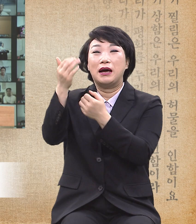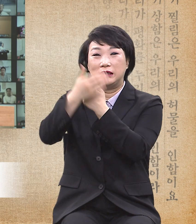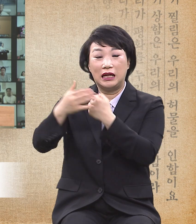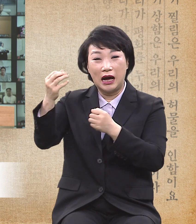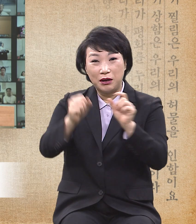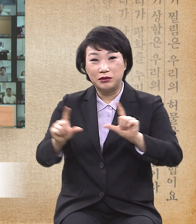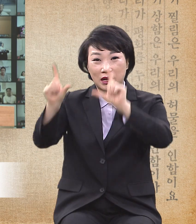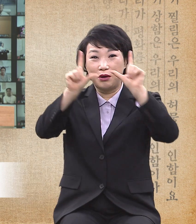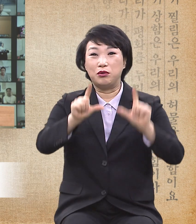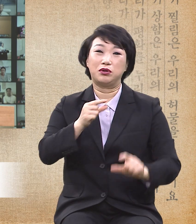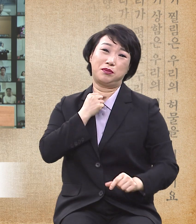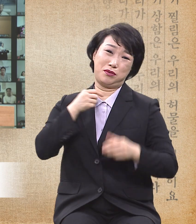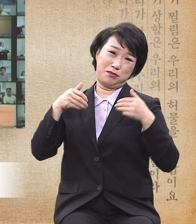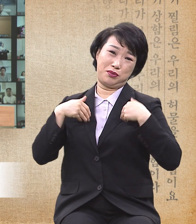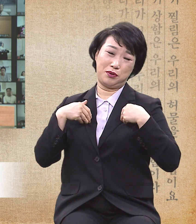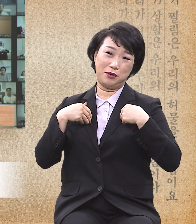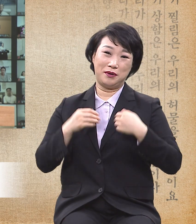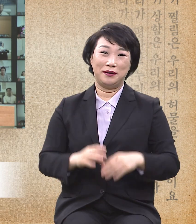은혜로 살려고 해야 되는데